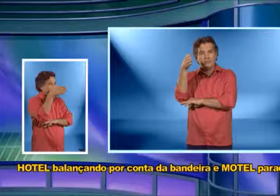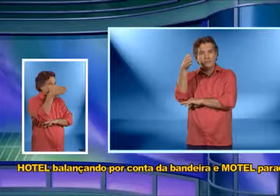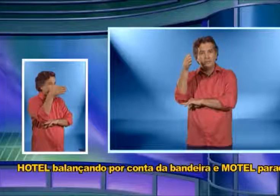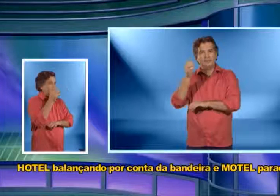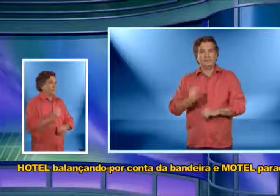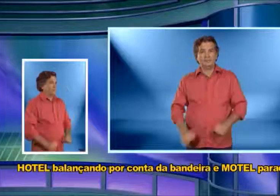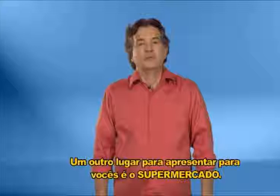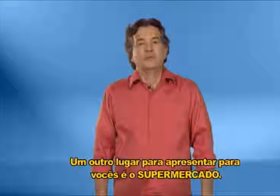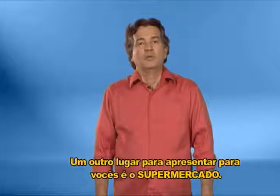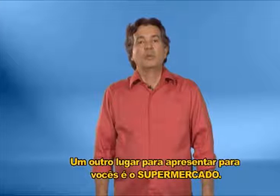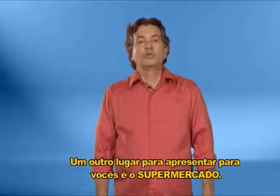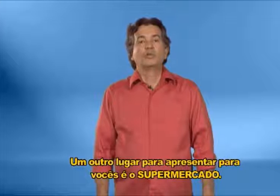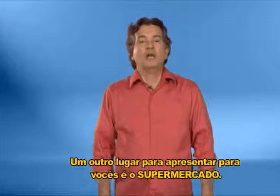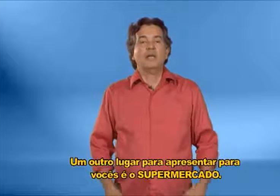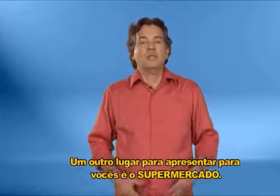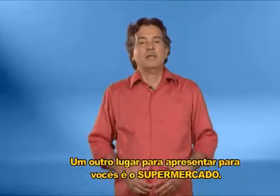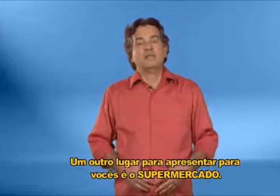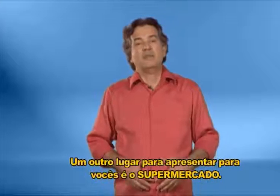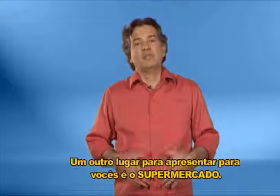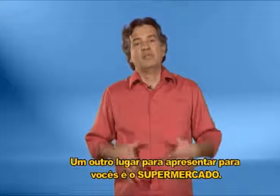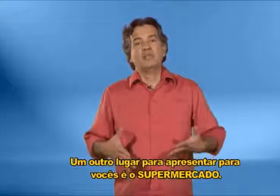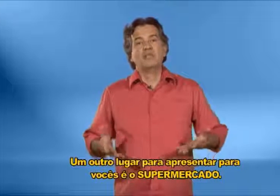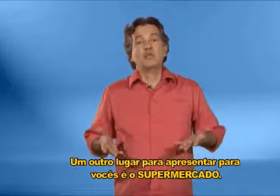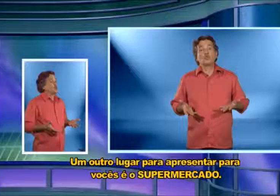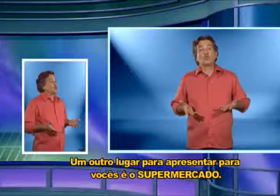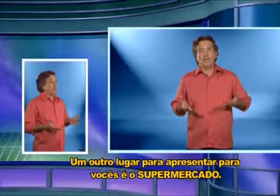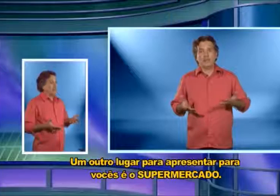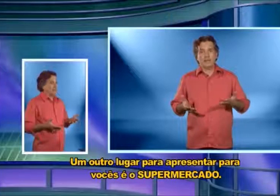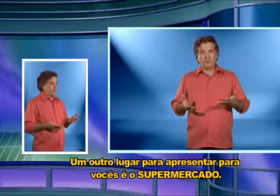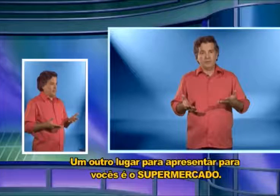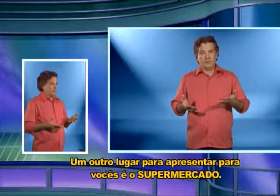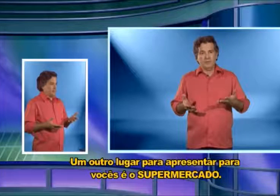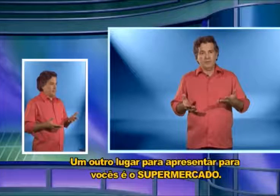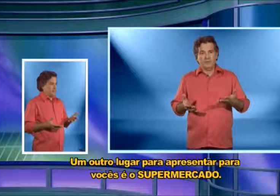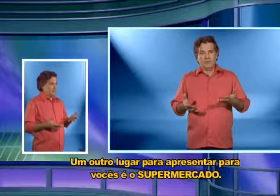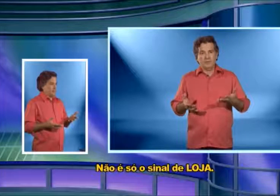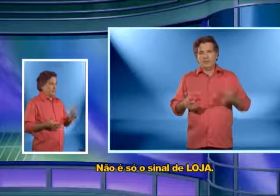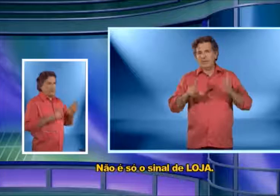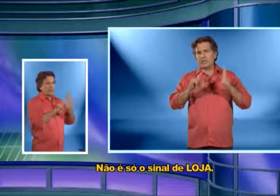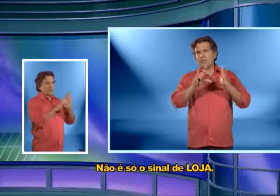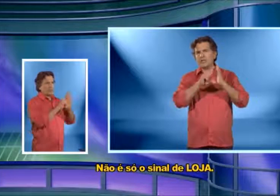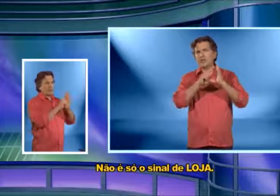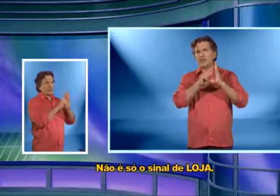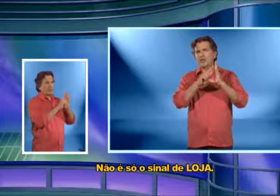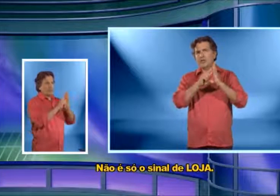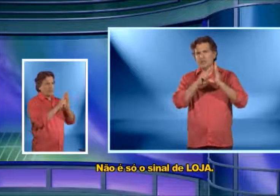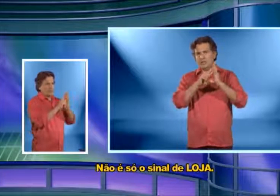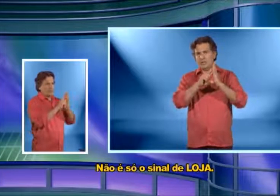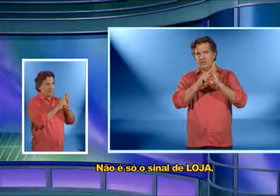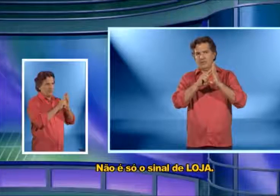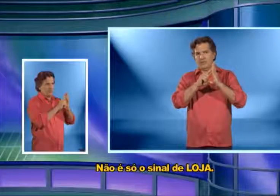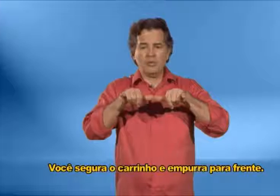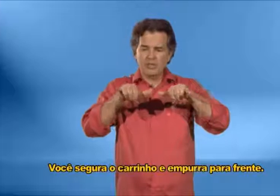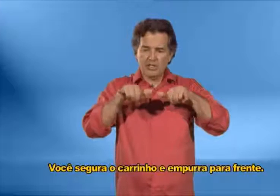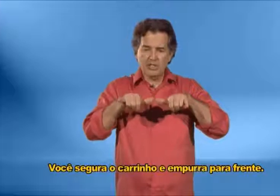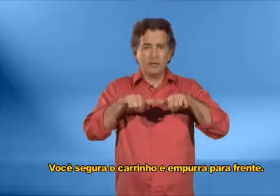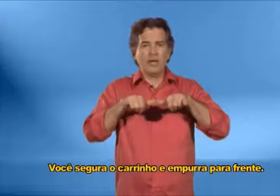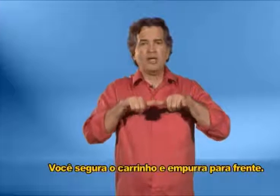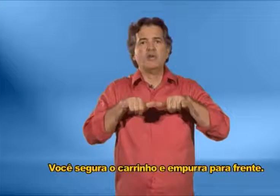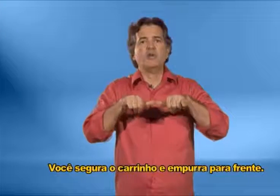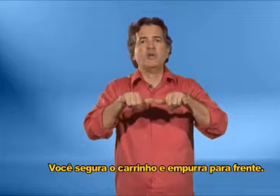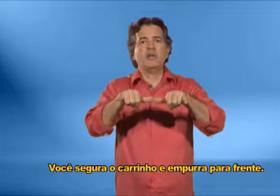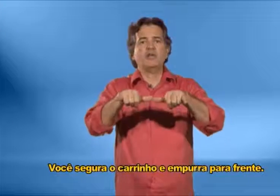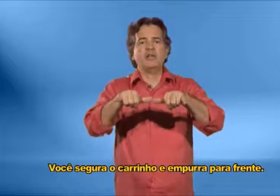parado. Um outro lugar para apresentar para vocês é o supermercado. Não é só o sinal de loja. Você